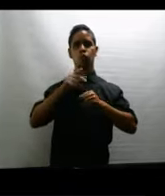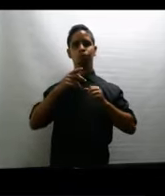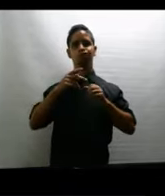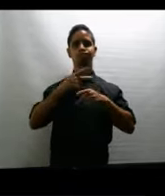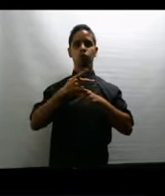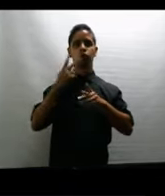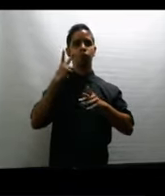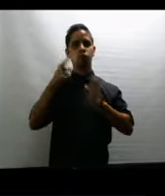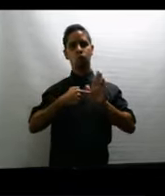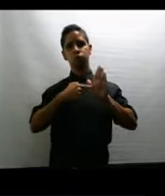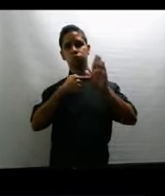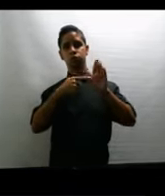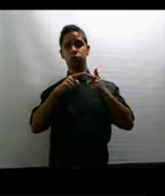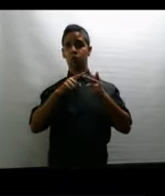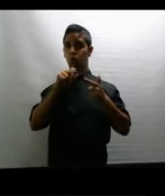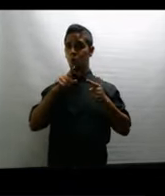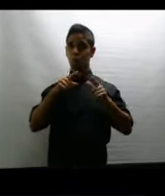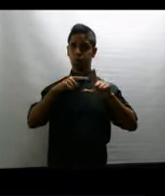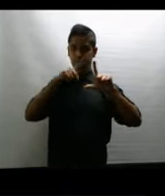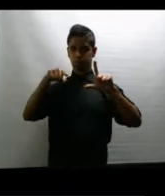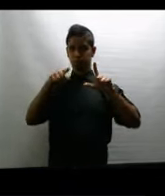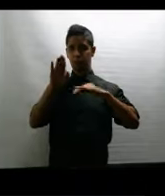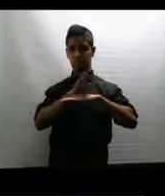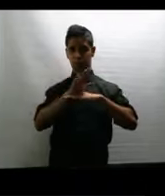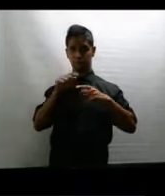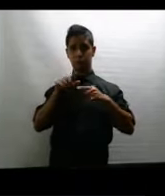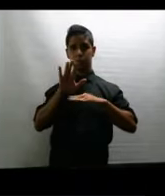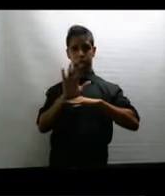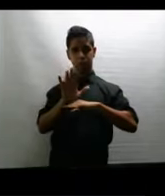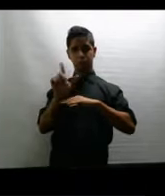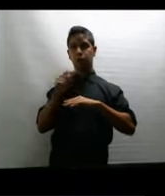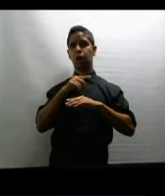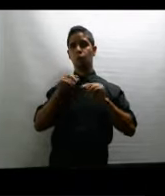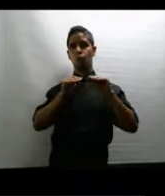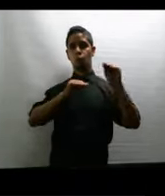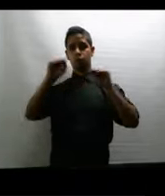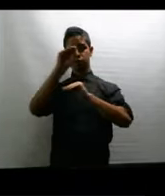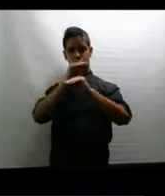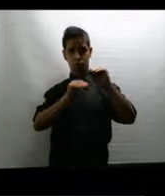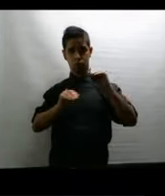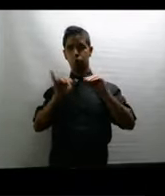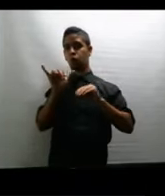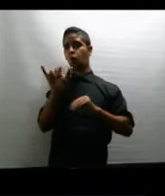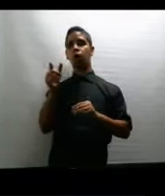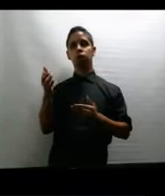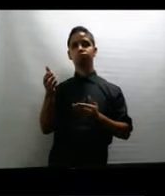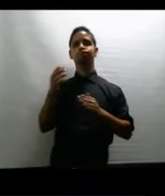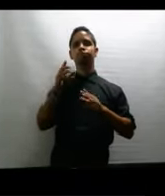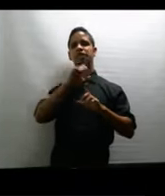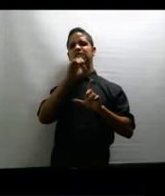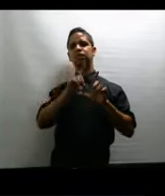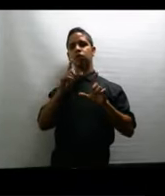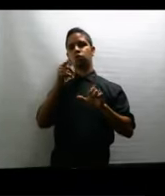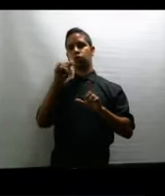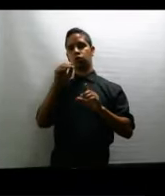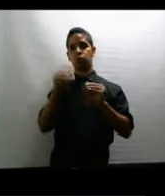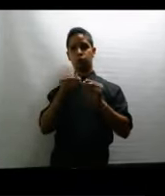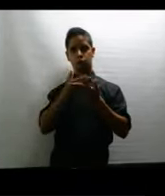Hacemos anuncios, presentaciones corporativas, cine, gráficas en movimiento, páginas web, diseño gráfico y más. Llama